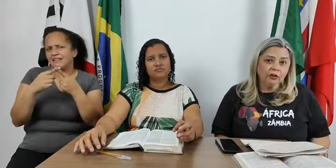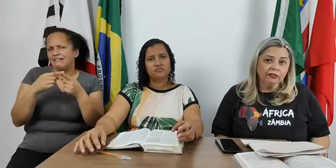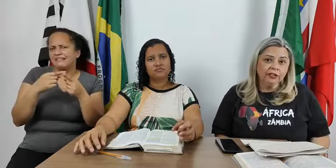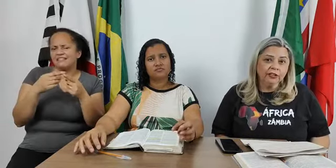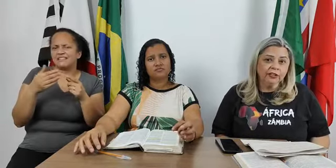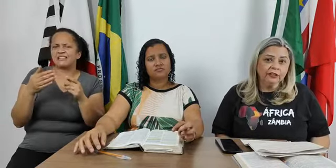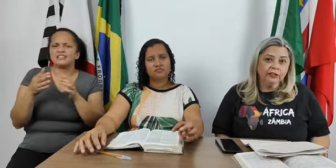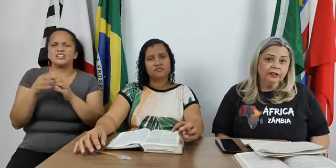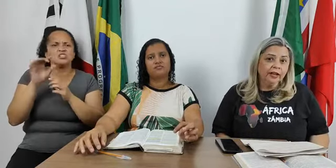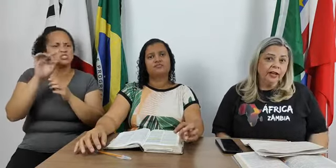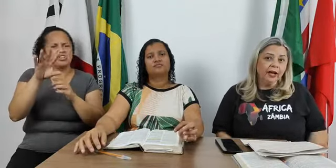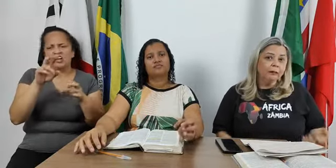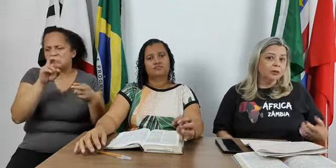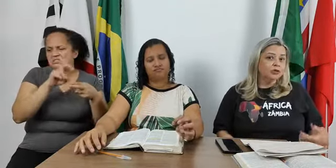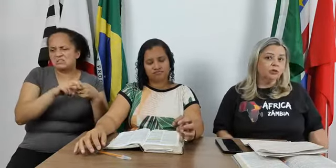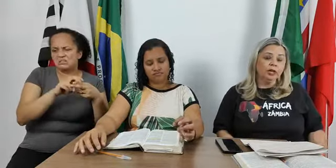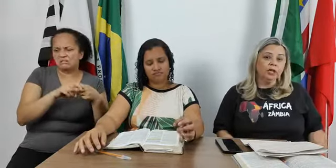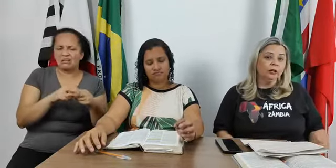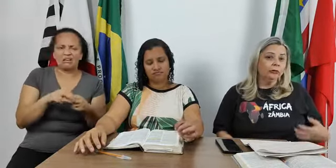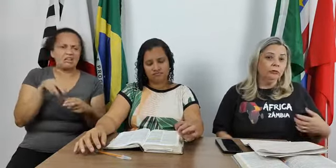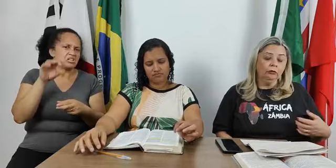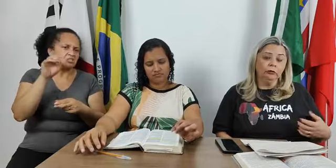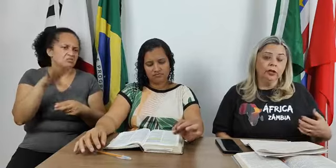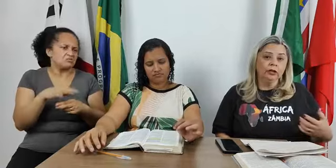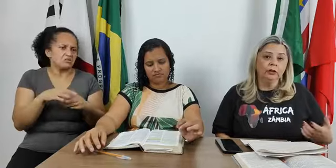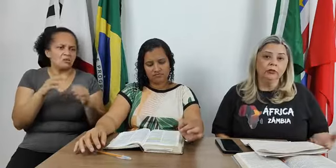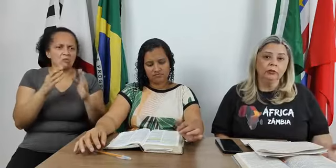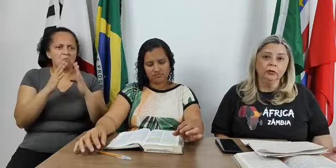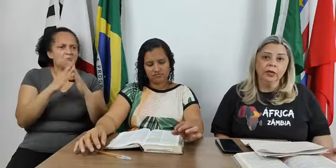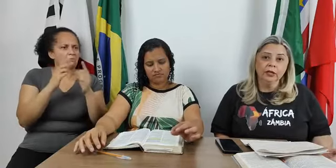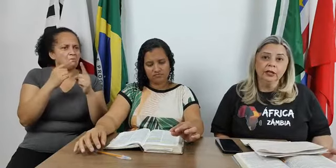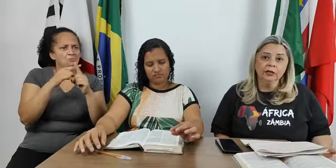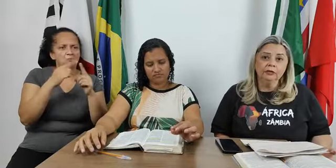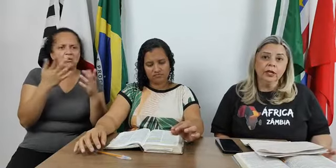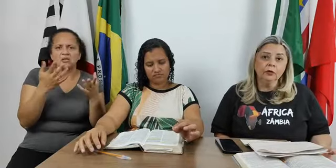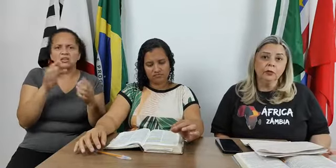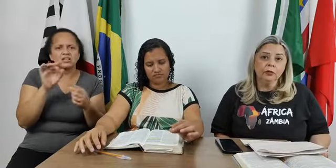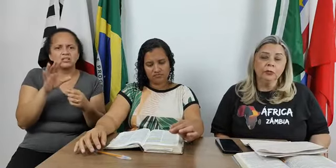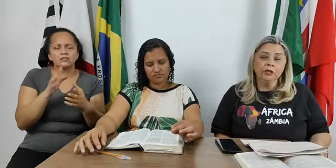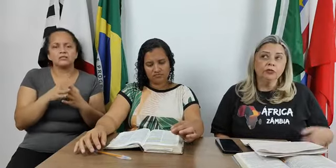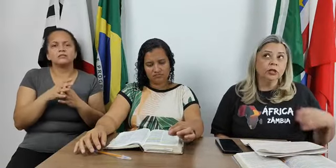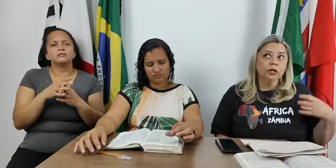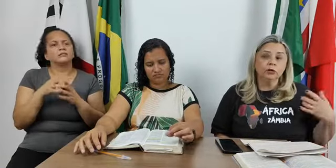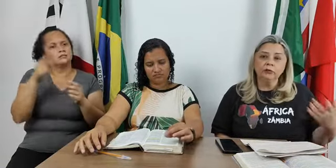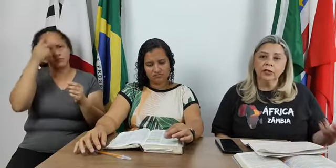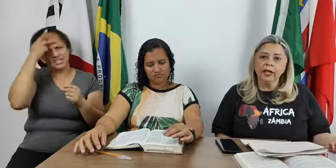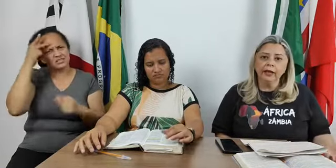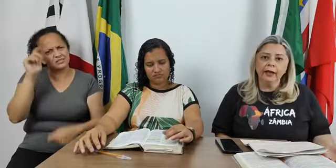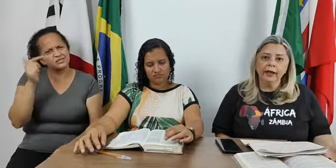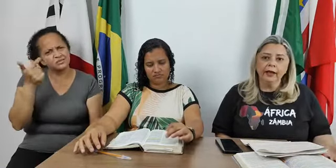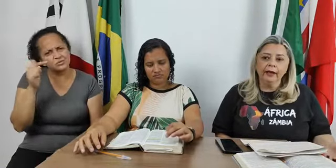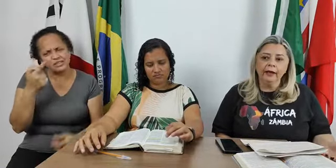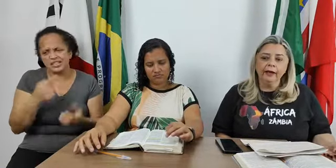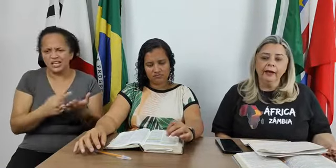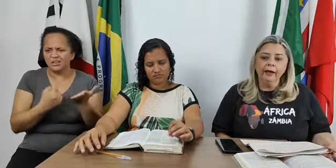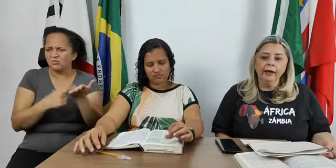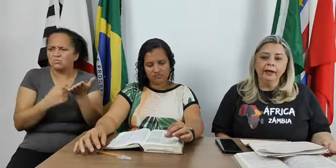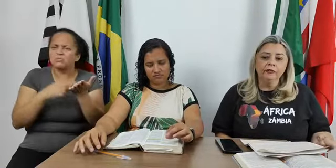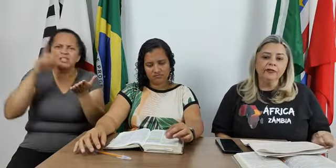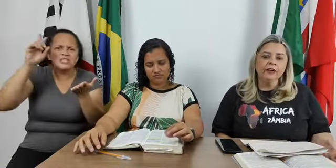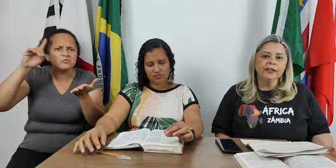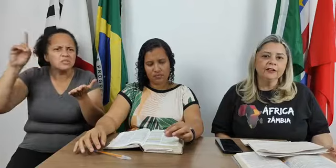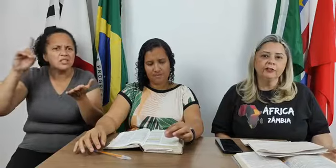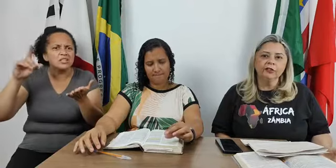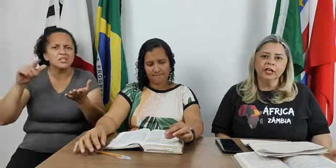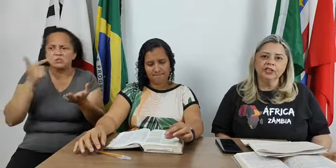também sofre, né? A pessoa que não tem compromisso, que não tem